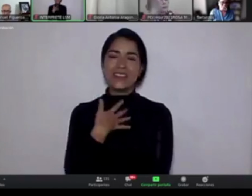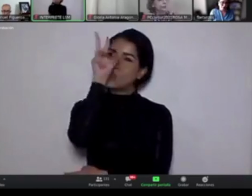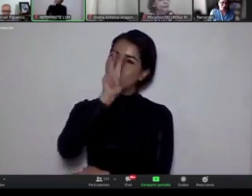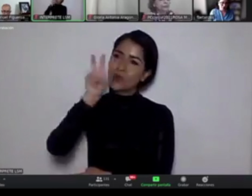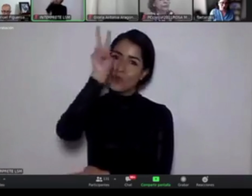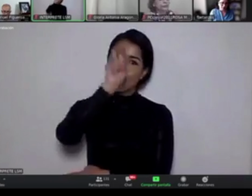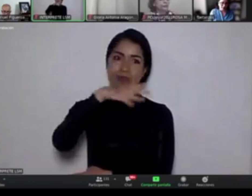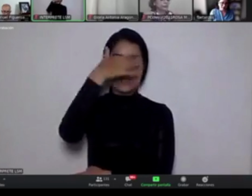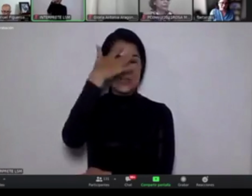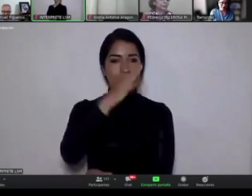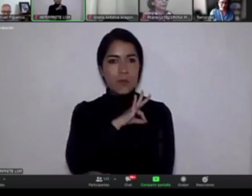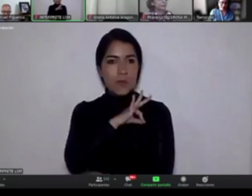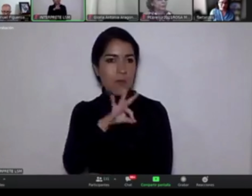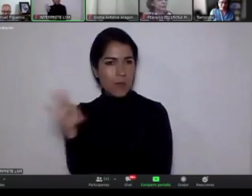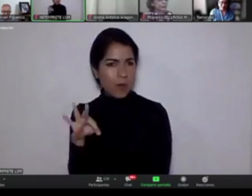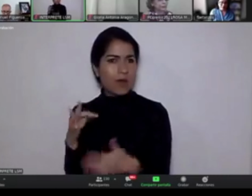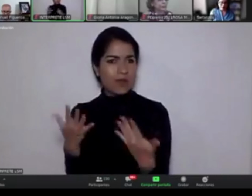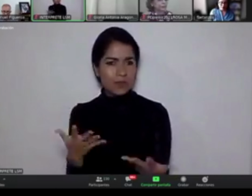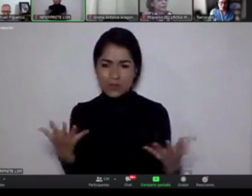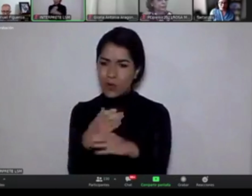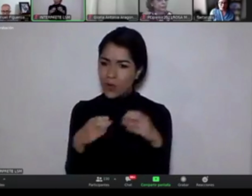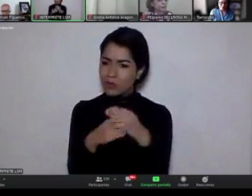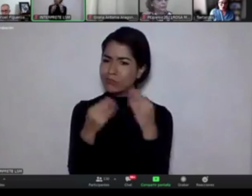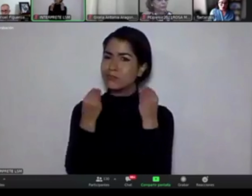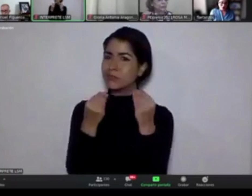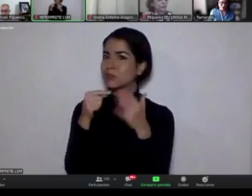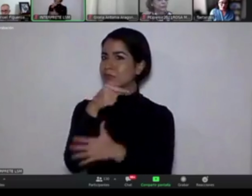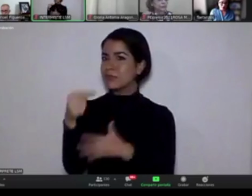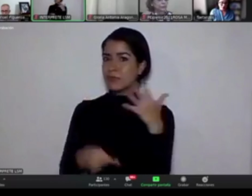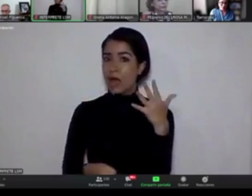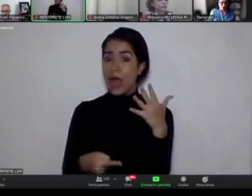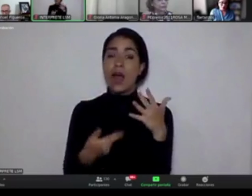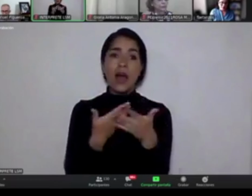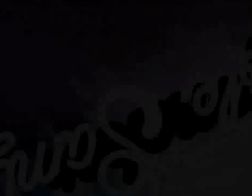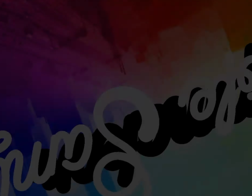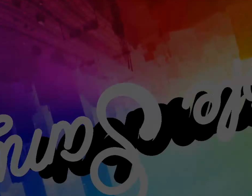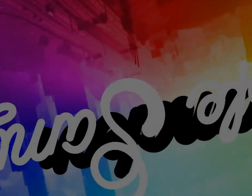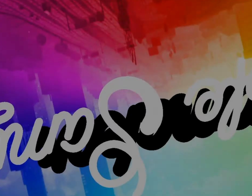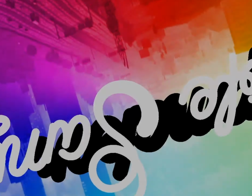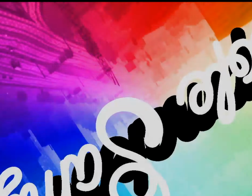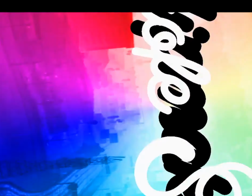hay muchas posibilidades y bueno pues vamos a continuar con nuestro programa